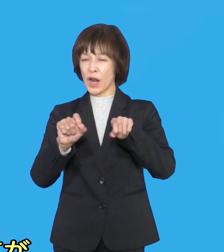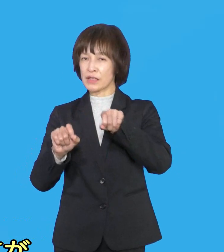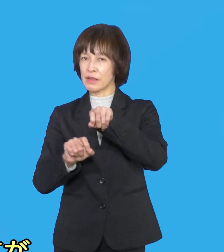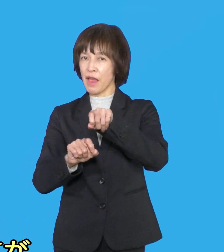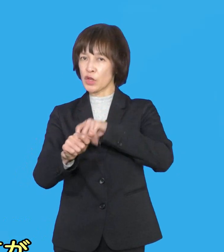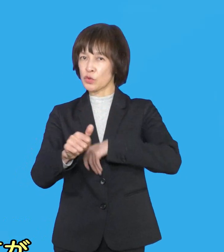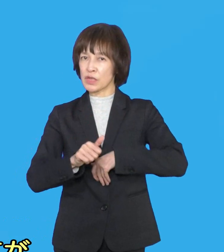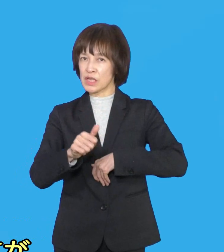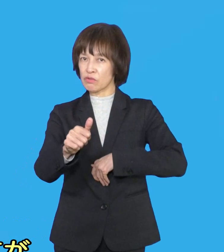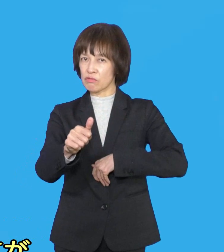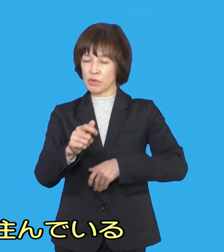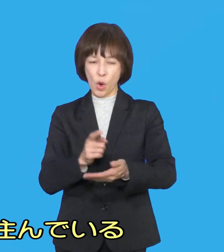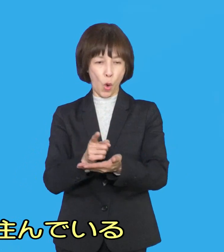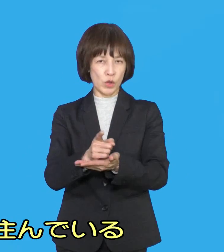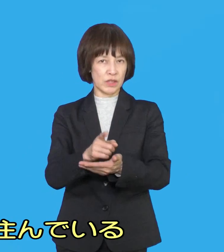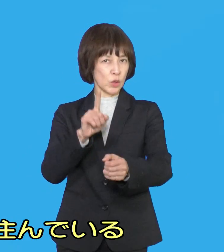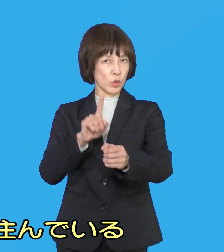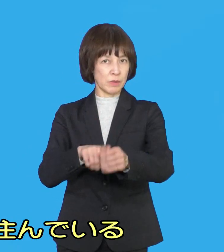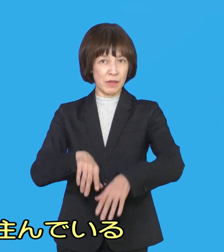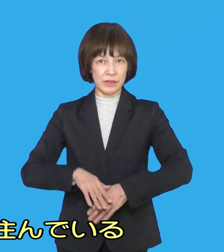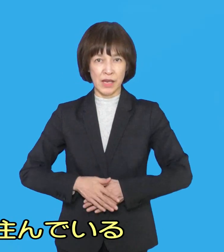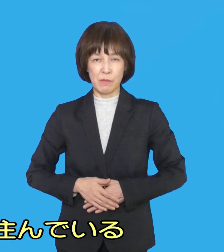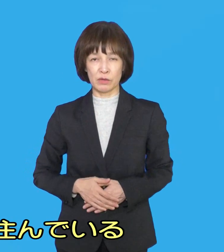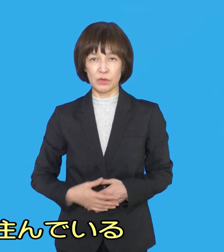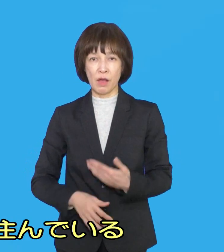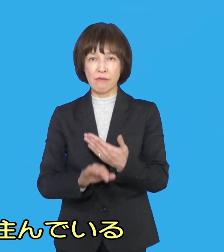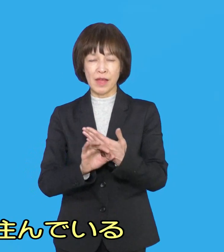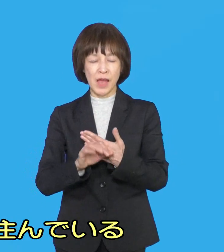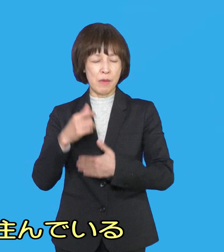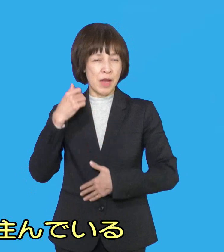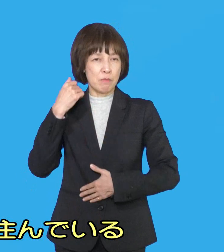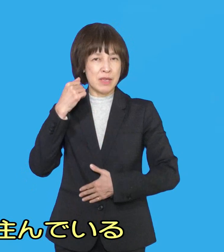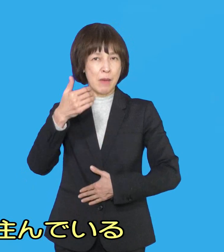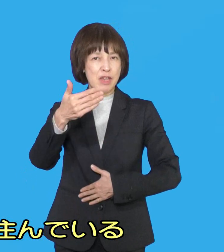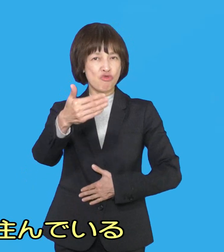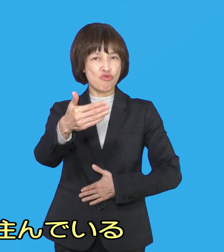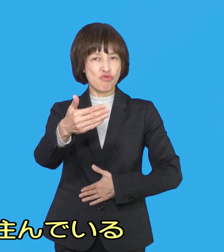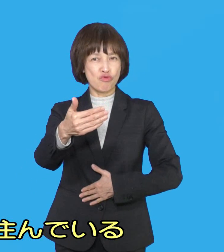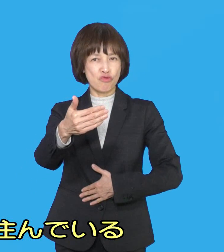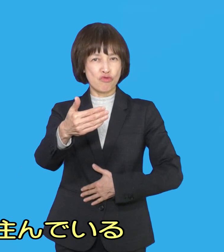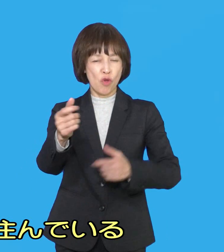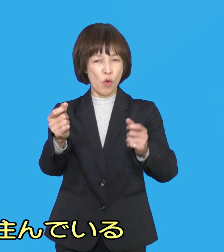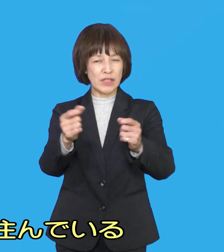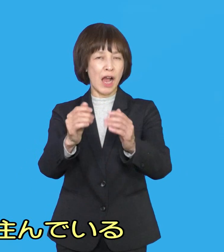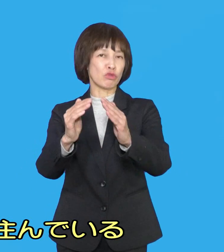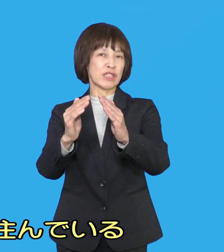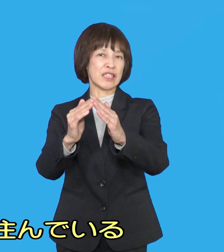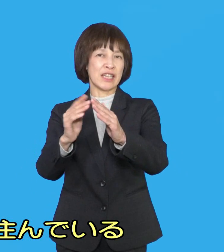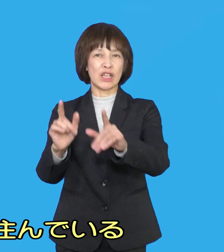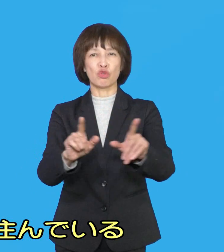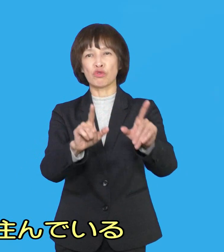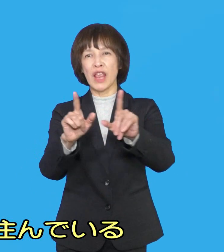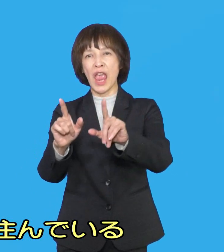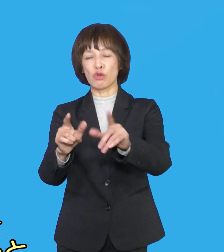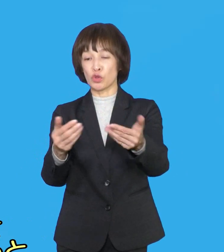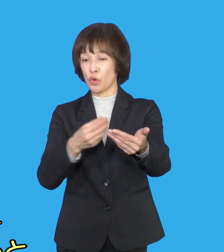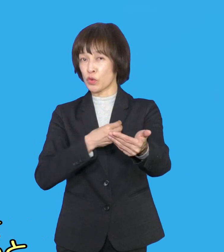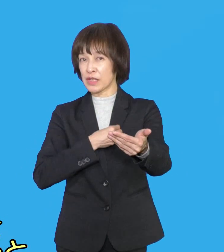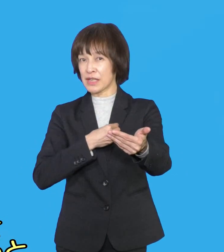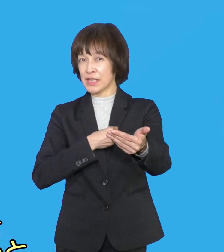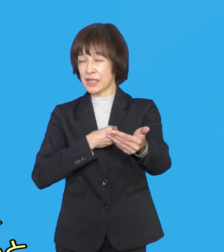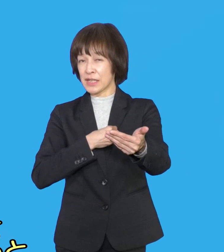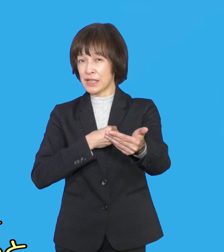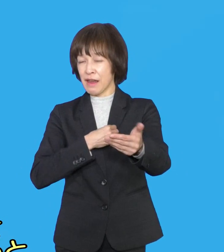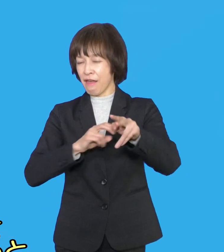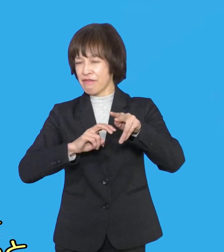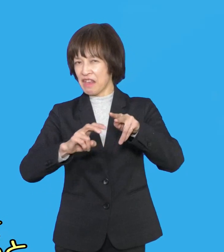方針として示していますが、例えば南区の周辺に住んでいる職員がですね、